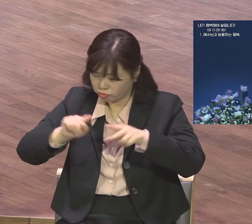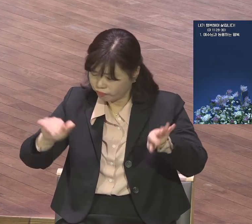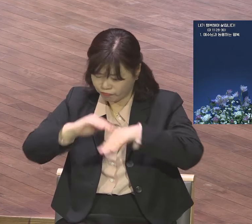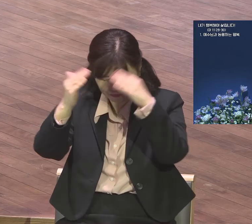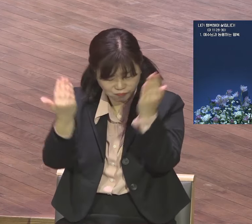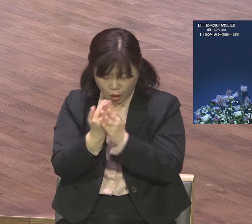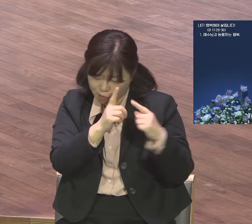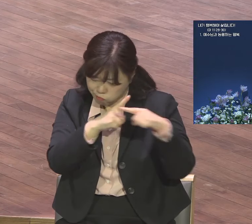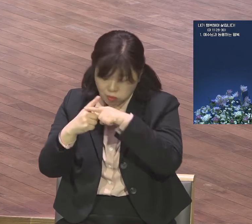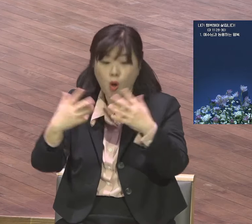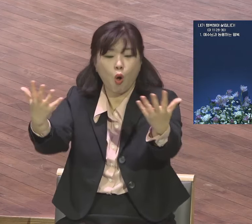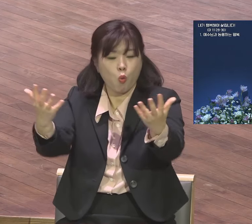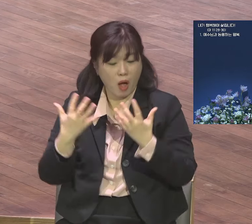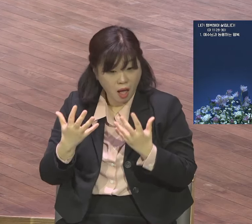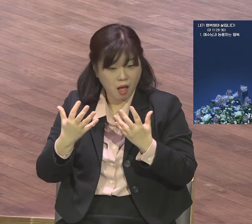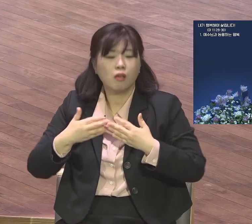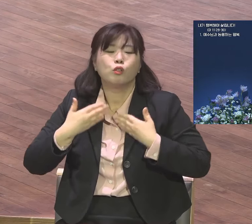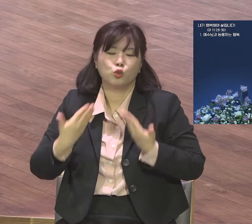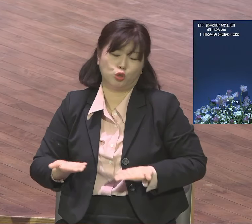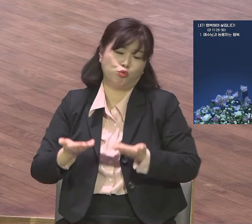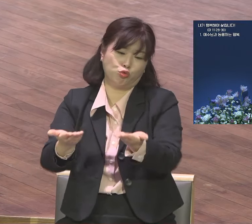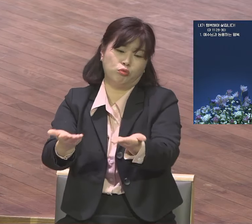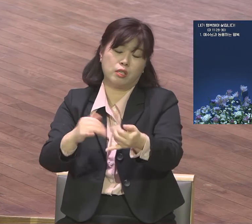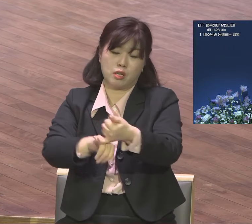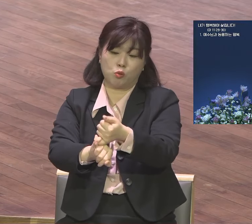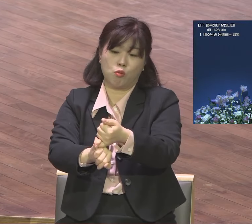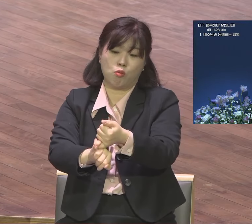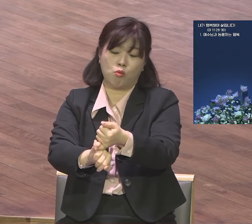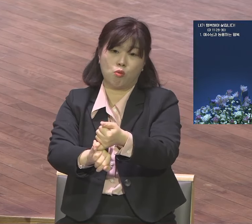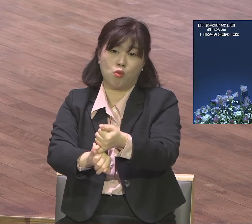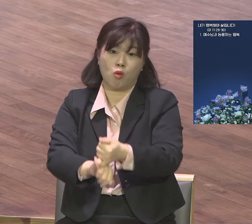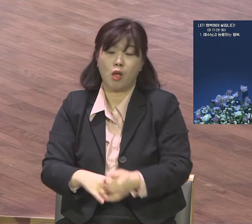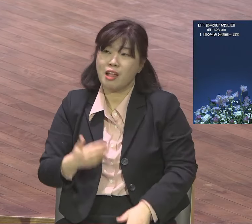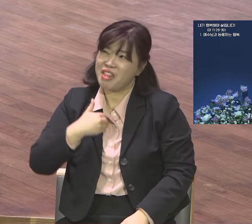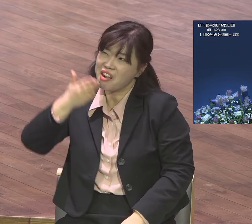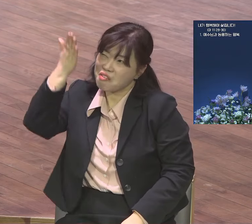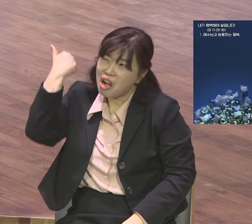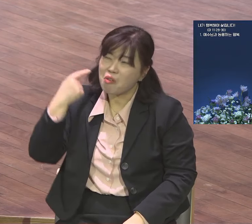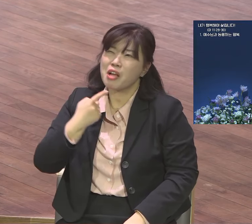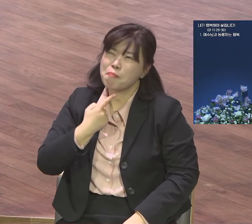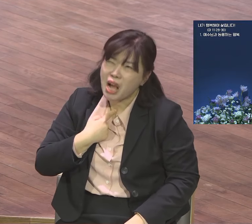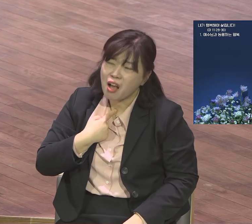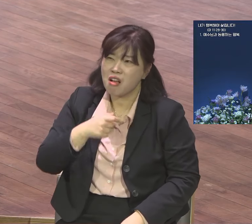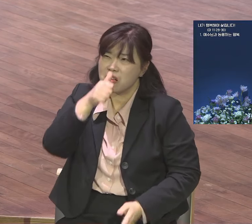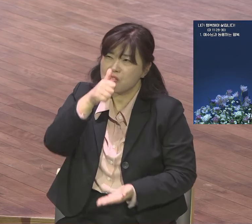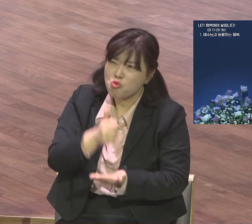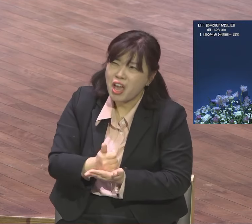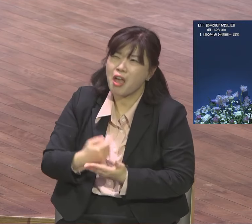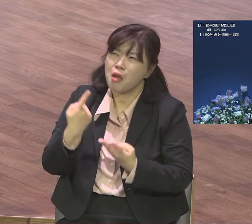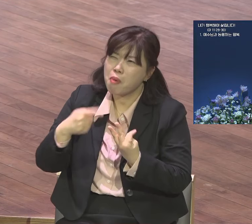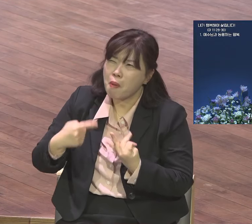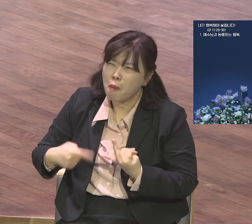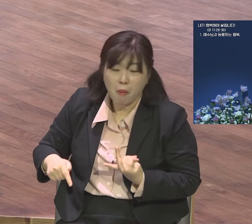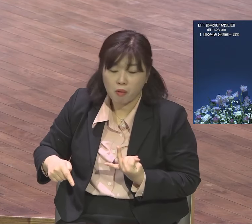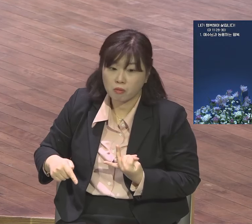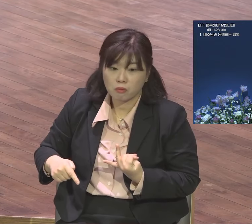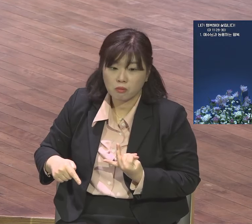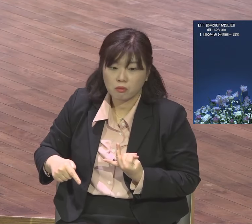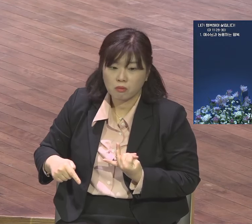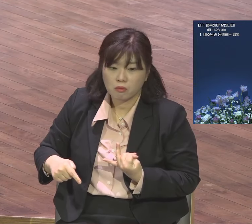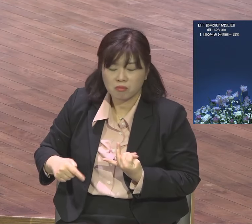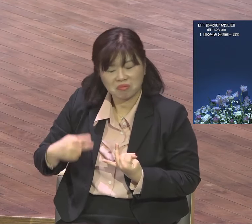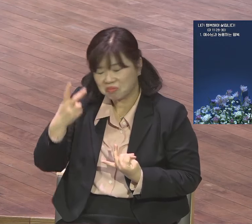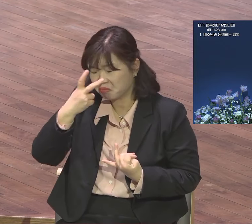상황이 문제가 되지 않습니다. 어떤 상황과 형편 속에서도 예수님께 나아가면 되는 것입니다.